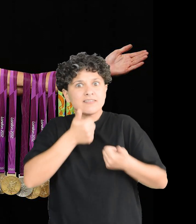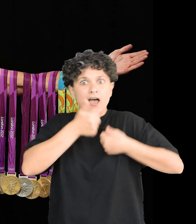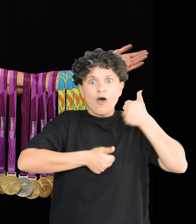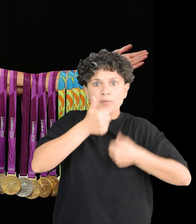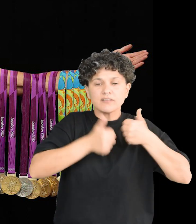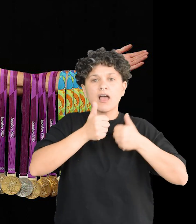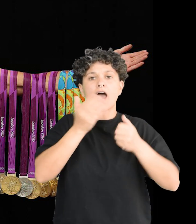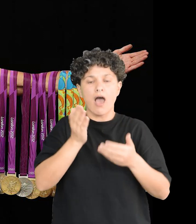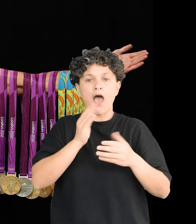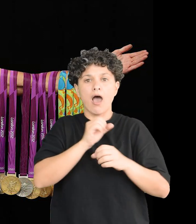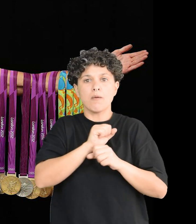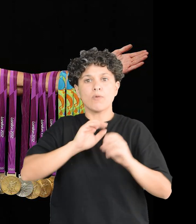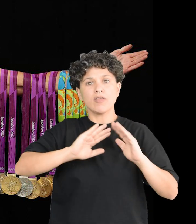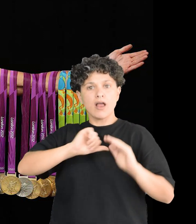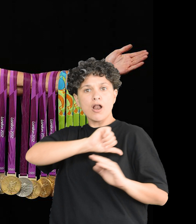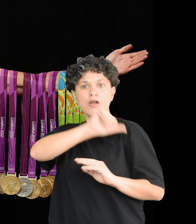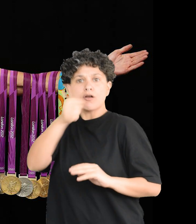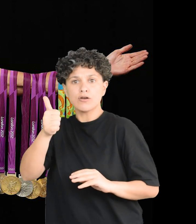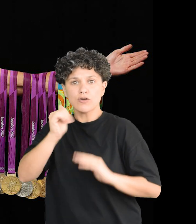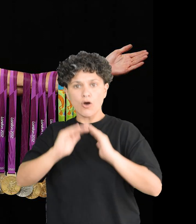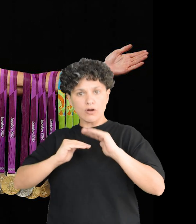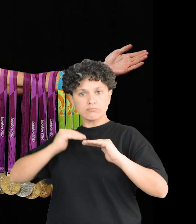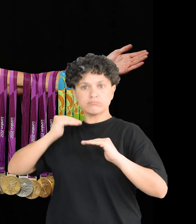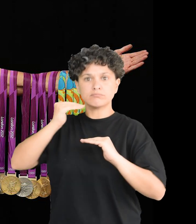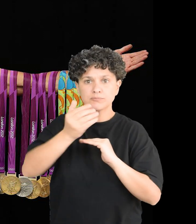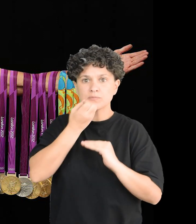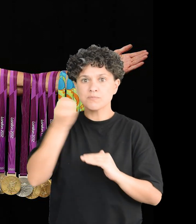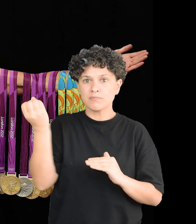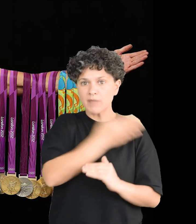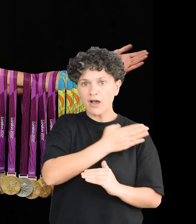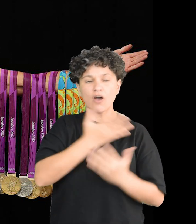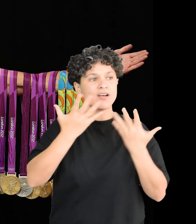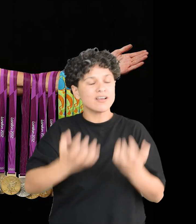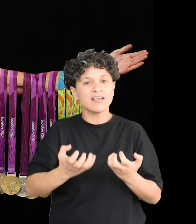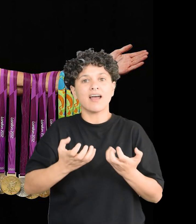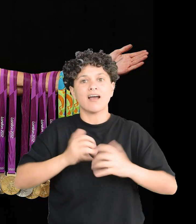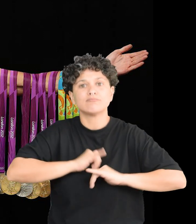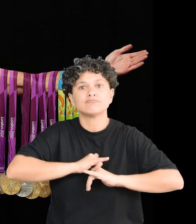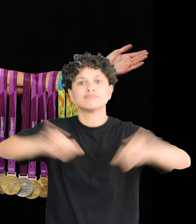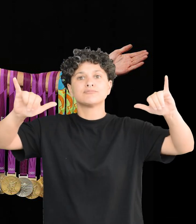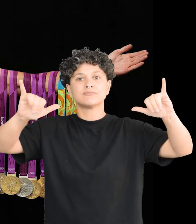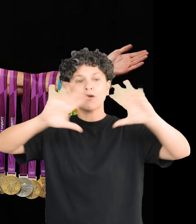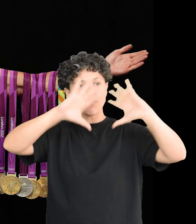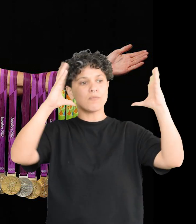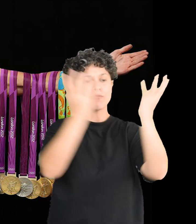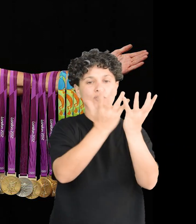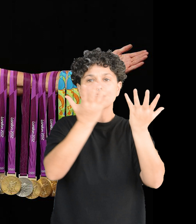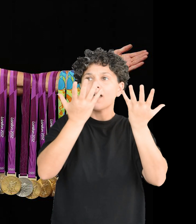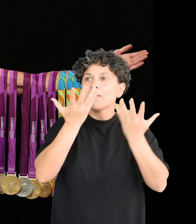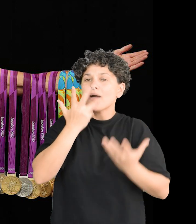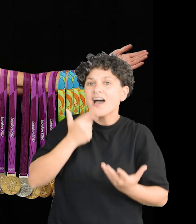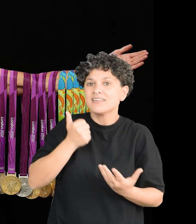etapa reflexionando acerca de su vida para expresarle al mundo Quiero mirar atrás al final del año y